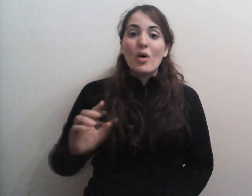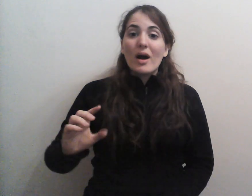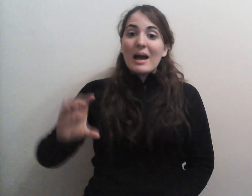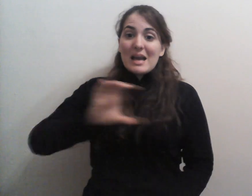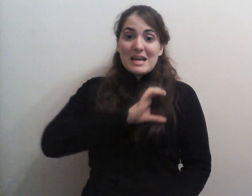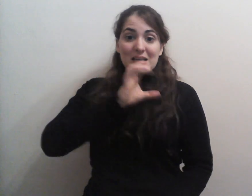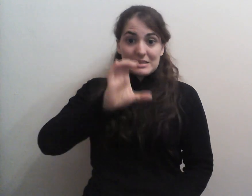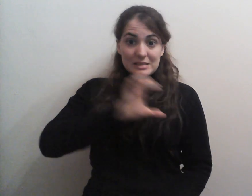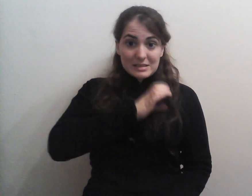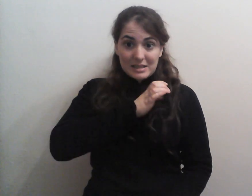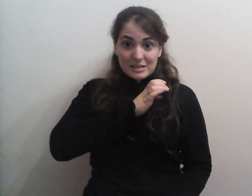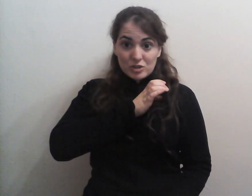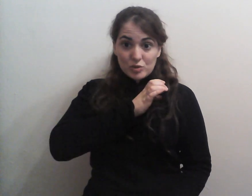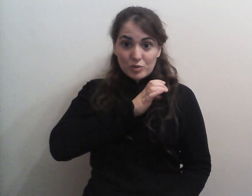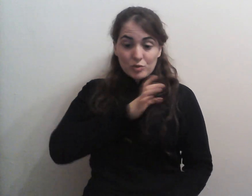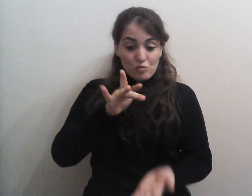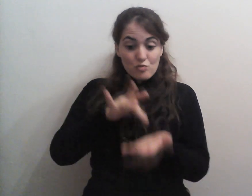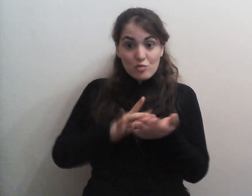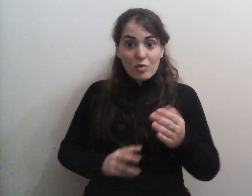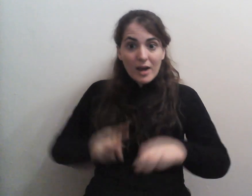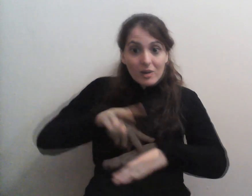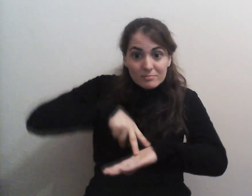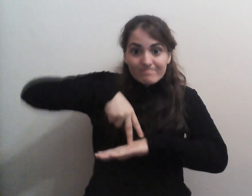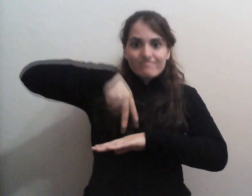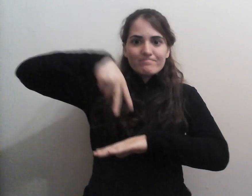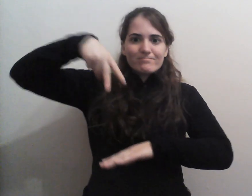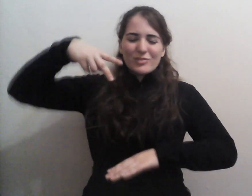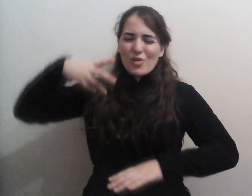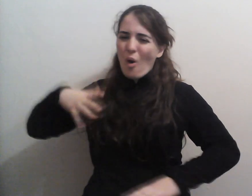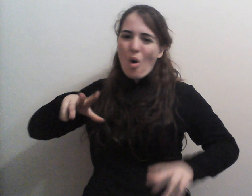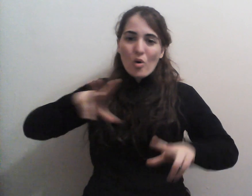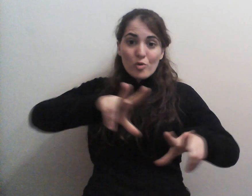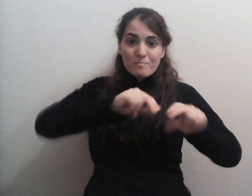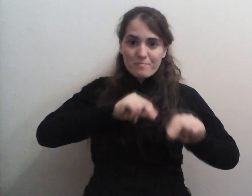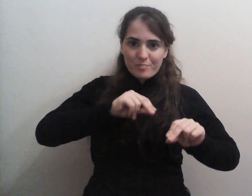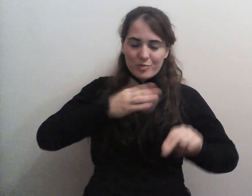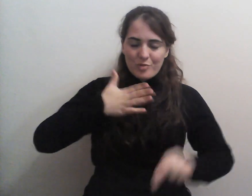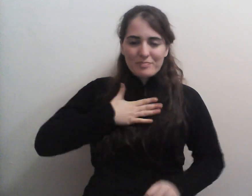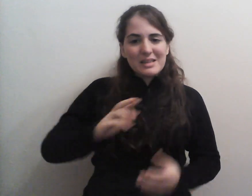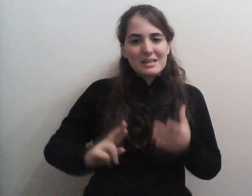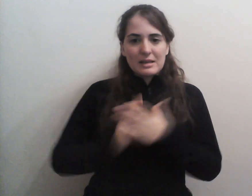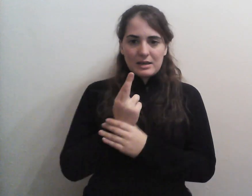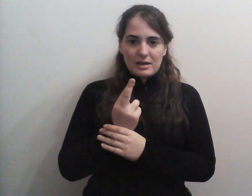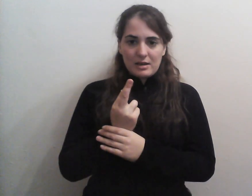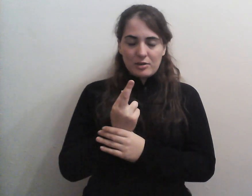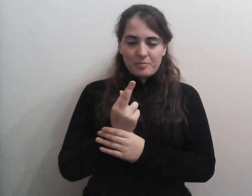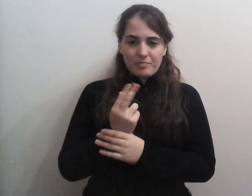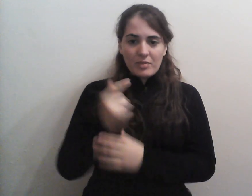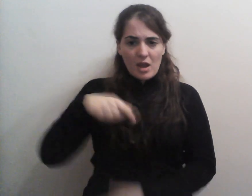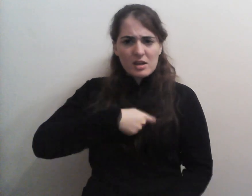Cristo compró nuestra regeneración. Aquí en España, en el tiempo de la Reforma, había